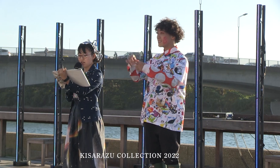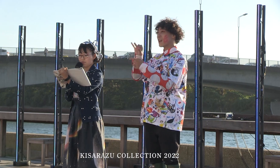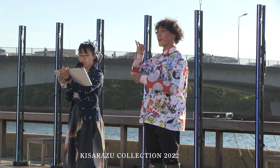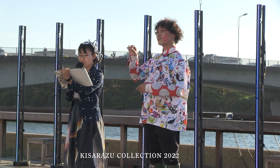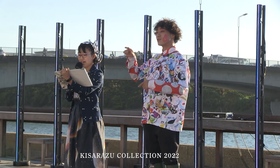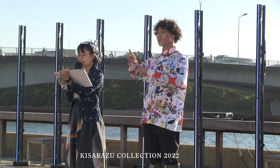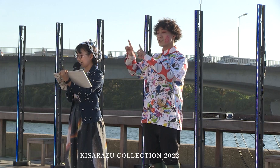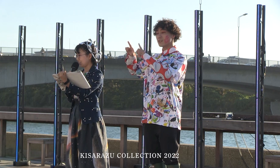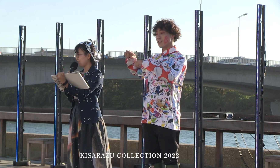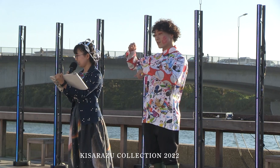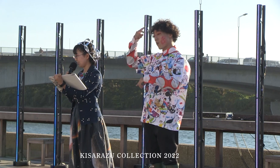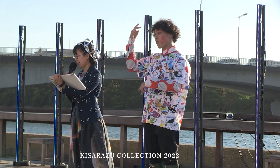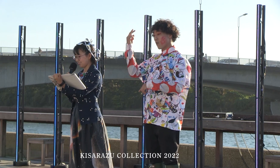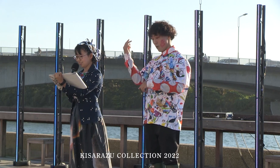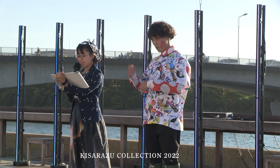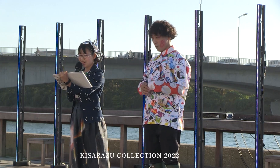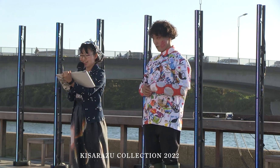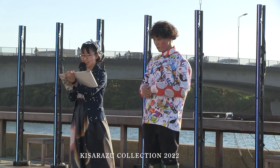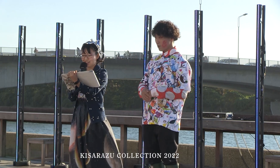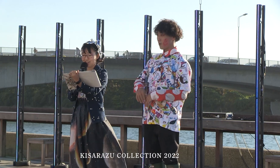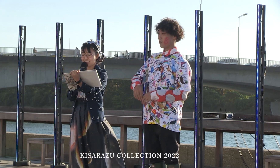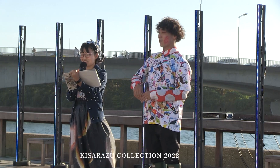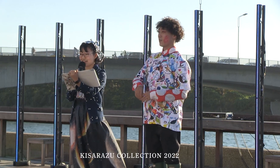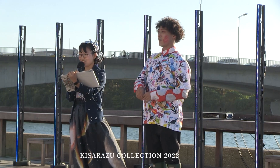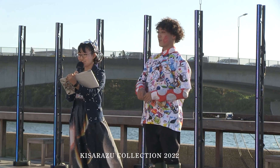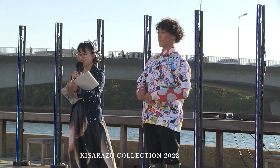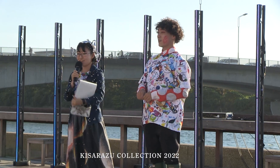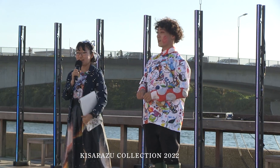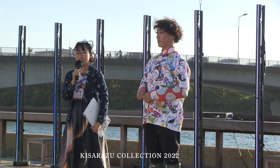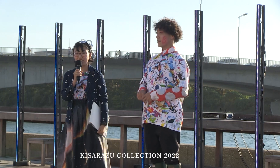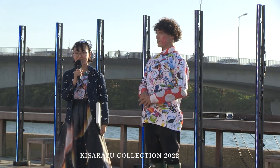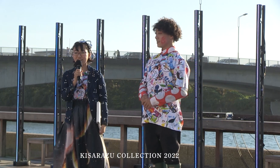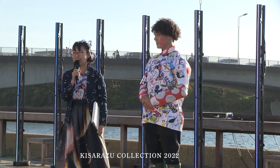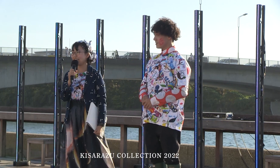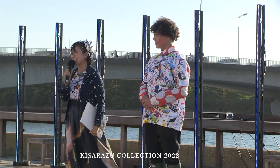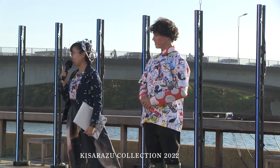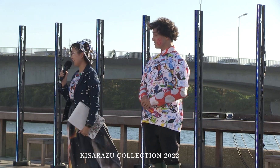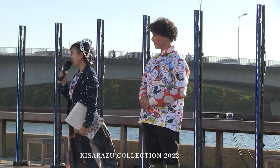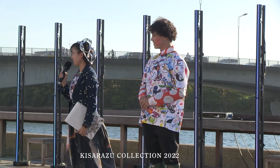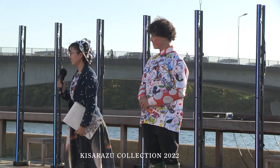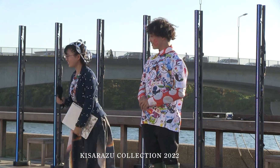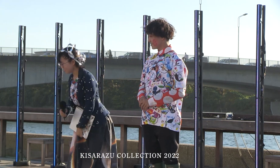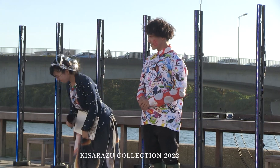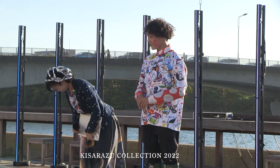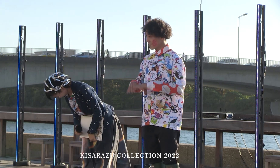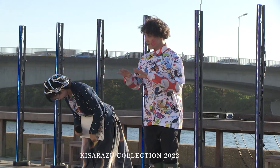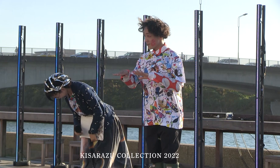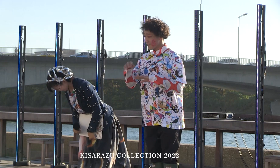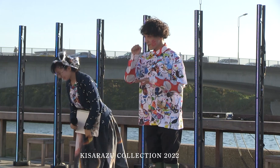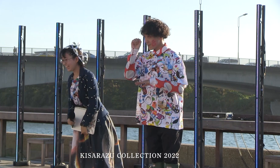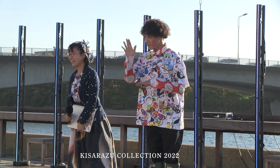2年、三輪あかりと申します。本日はどうぞよろしくお願いいたします。